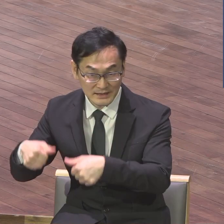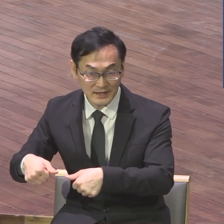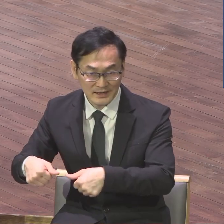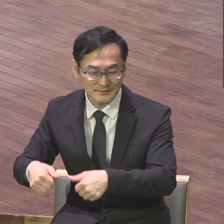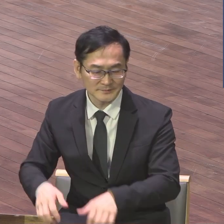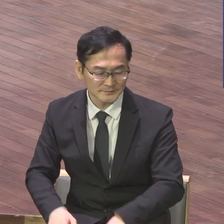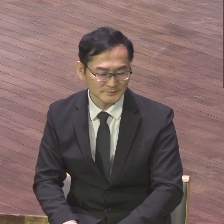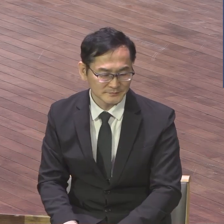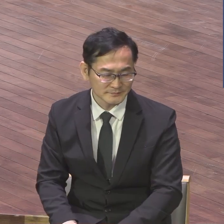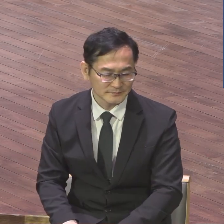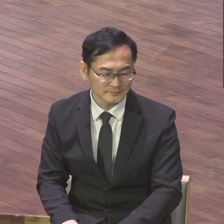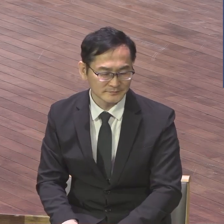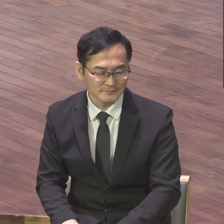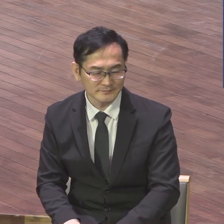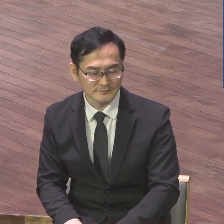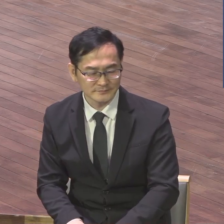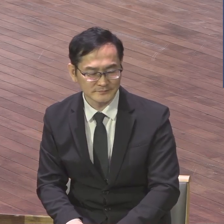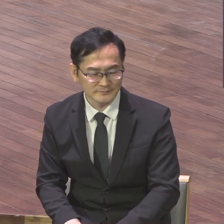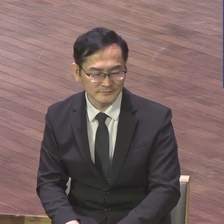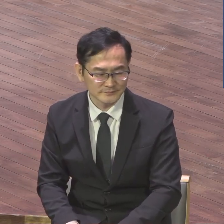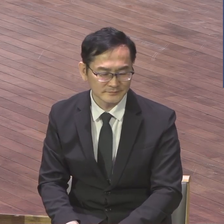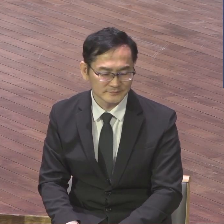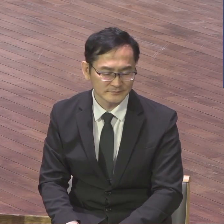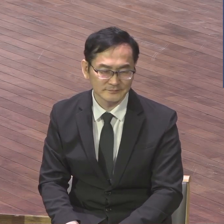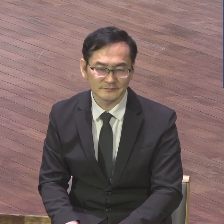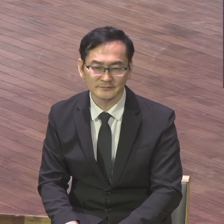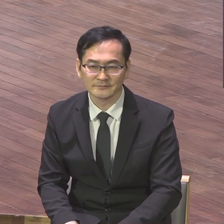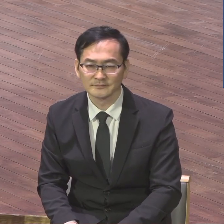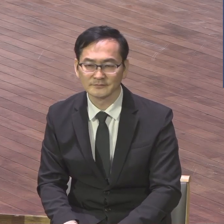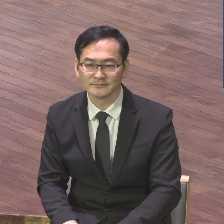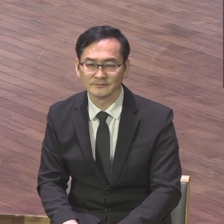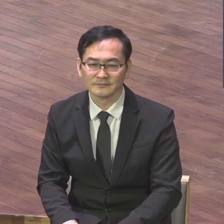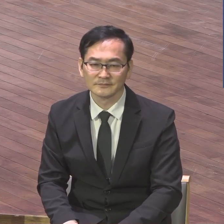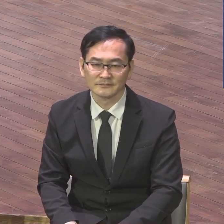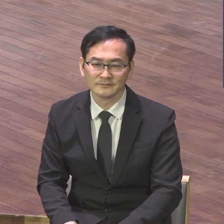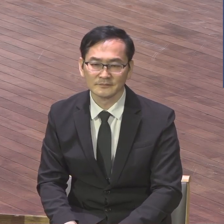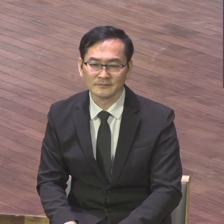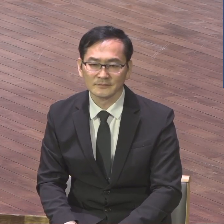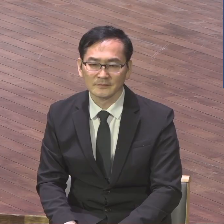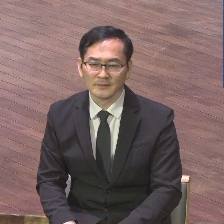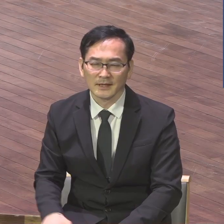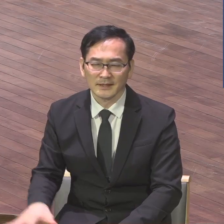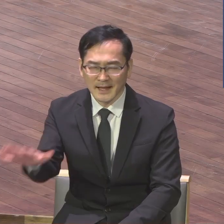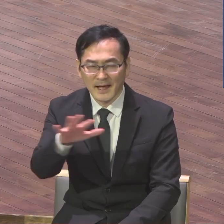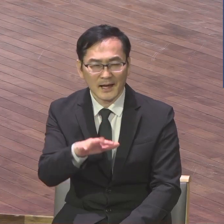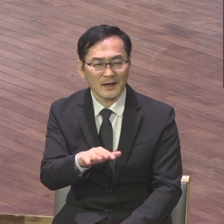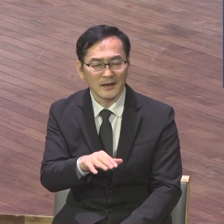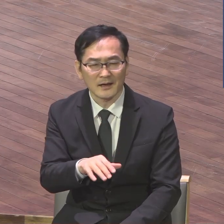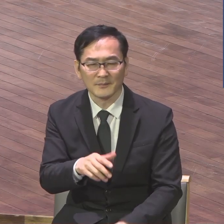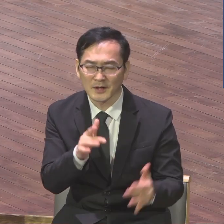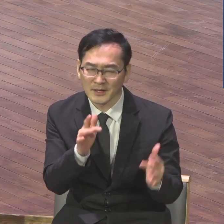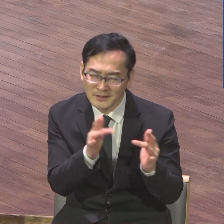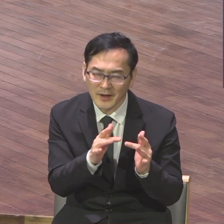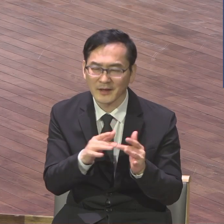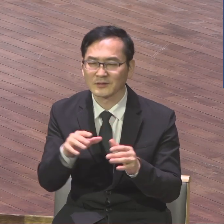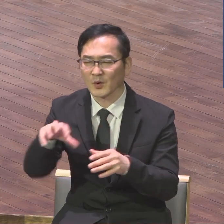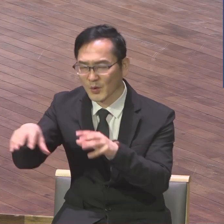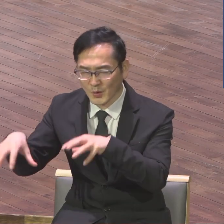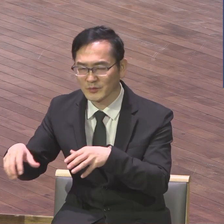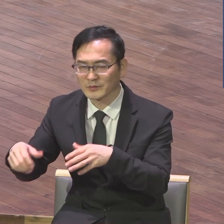영교회, 모든 해외 지교회 성도들 또 우리 국내 북영 영교회를 포함한 모든 지교회 서로